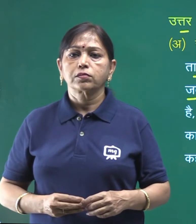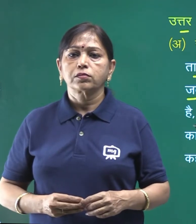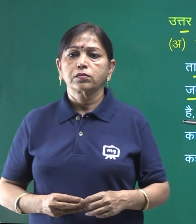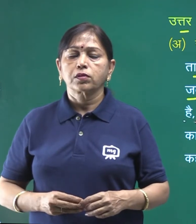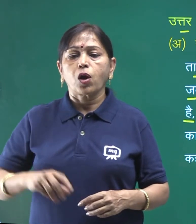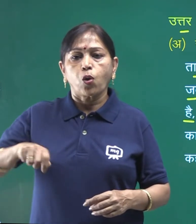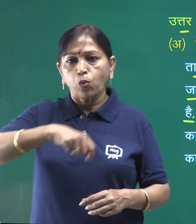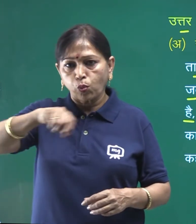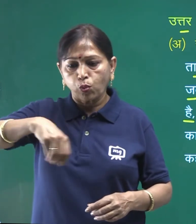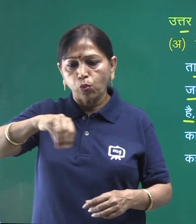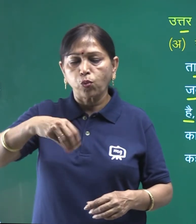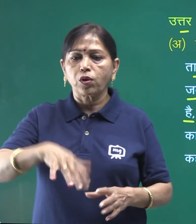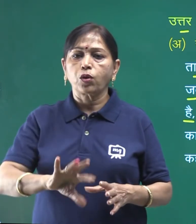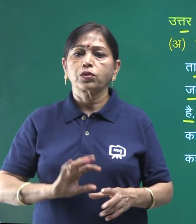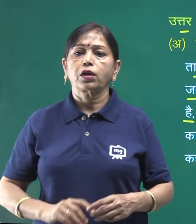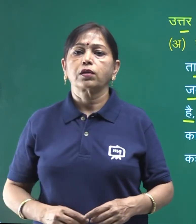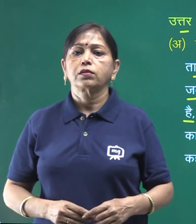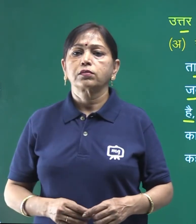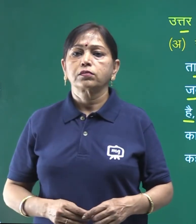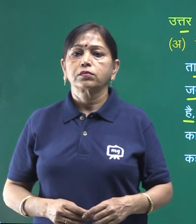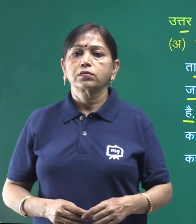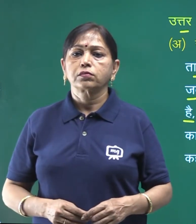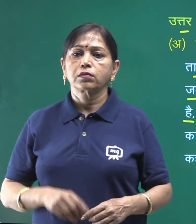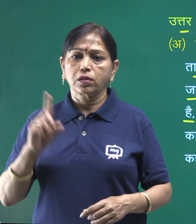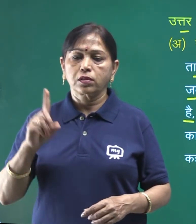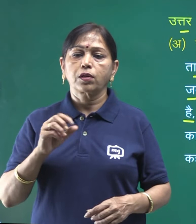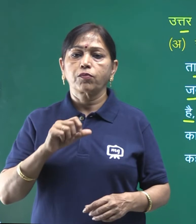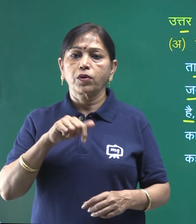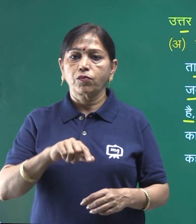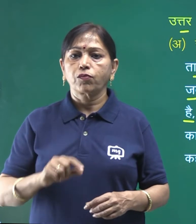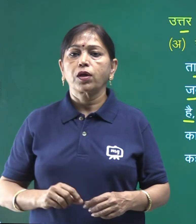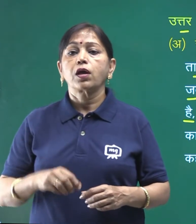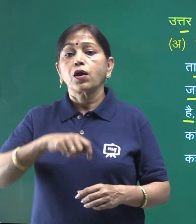गुला होता है तब वह विलयन